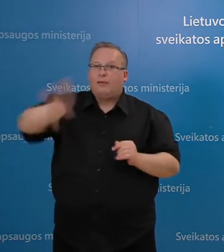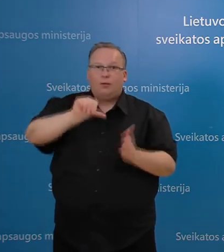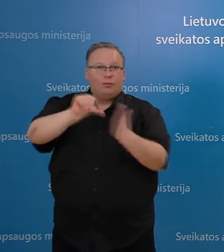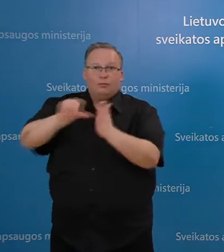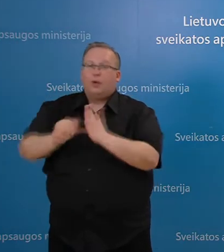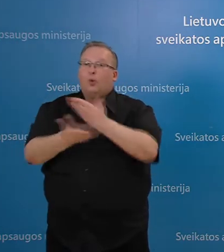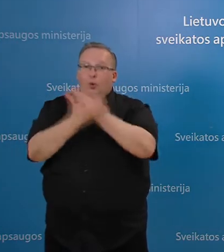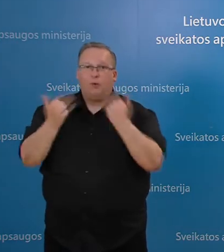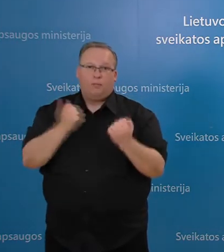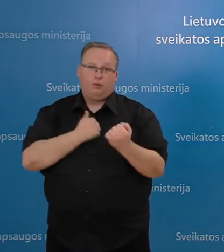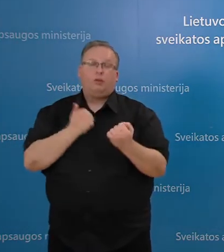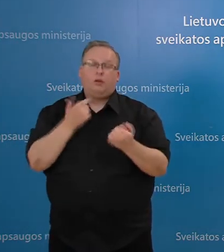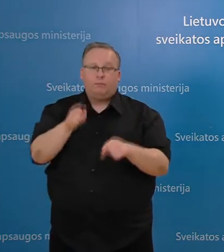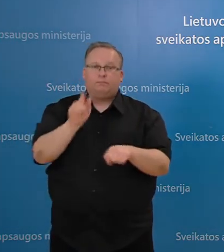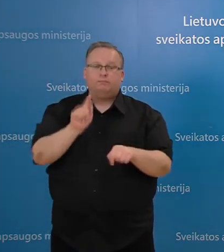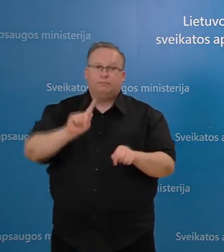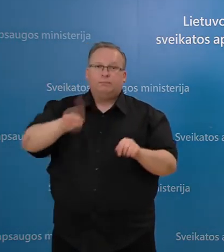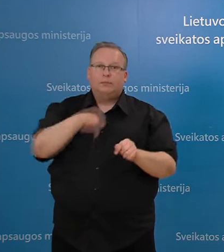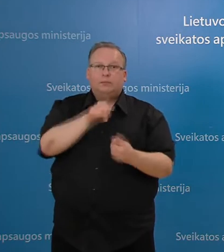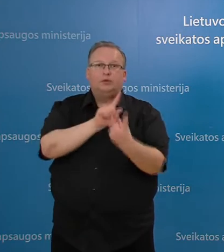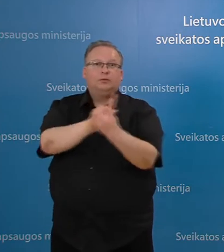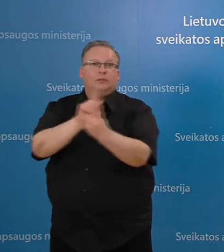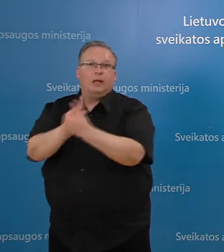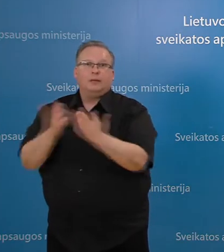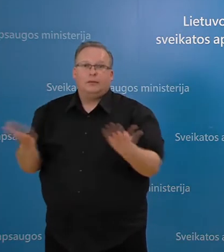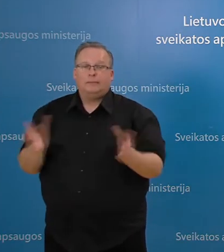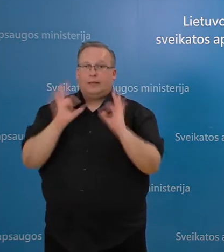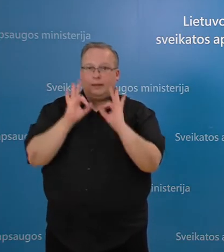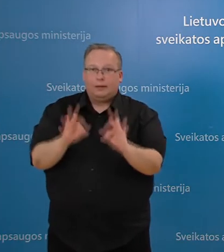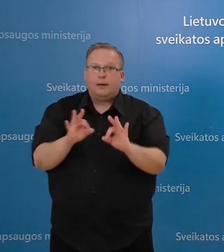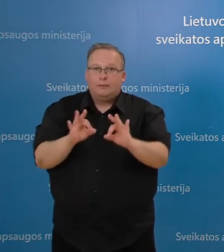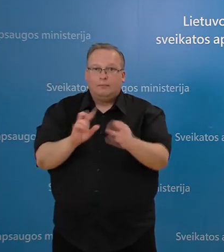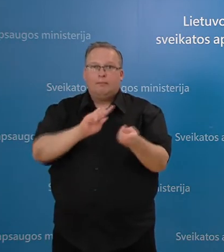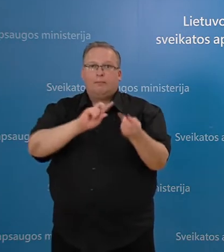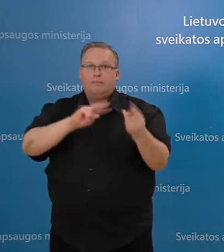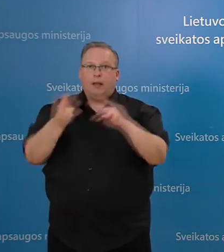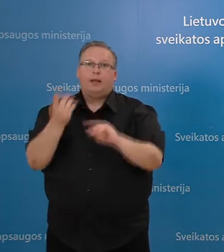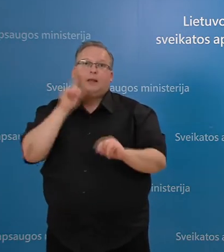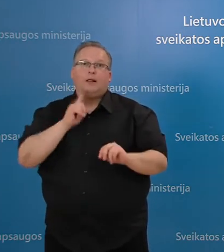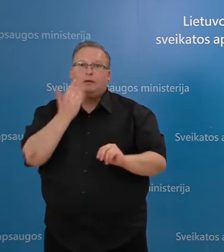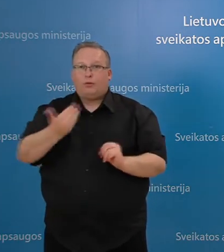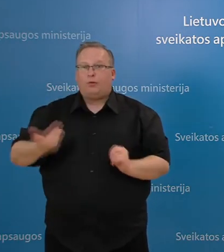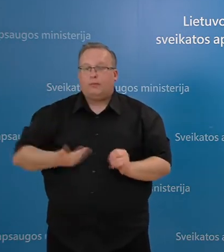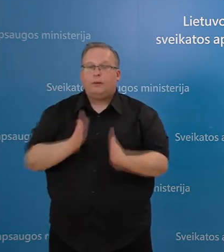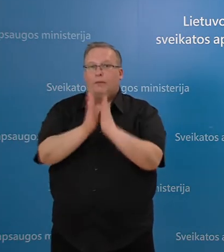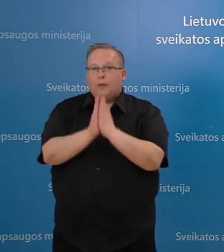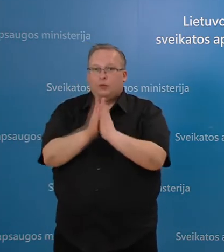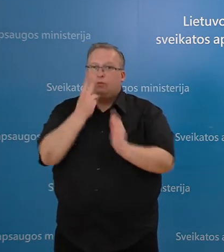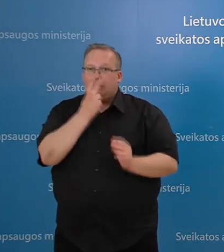bet tiesiog turėjo sąlytį ir na, iš tikrųjų tai yra tikrai paveikia jų gyvenimus. Tai labai prašyčiau atsižvelgti